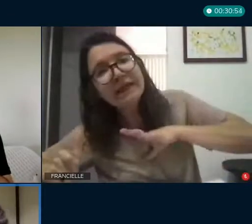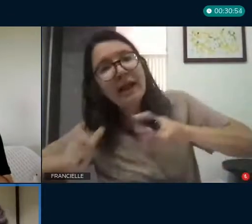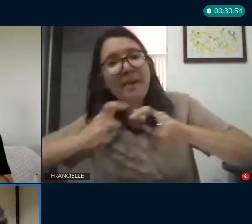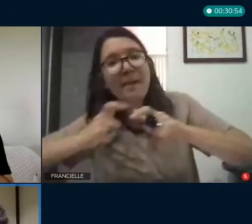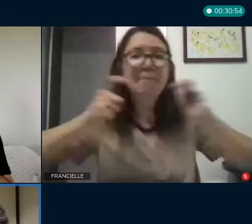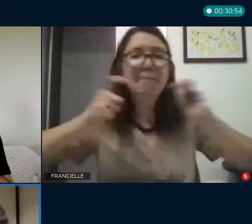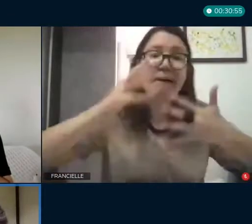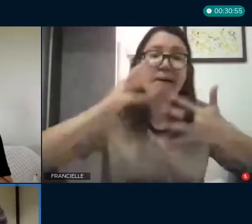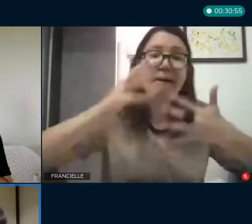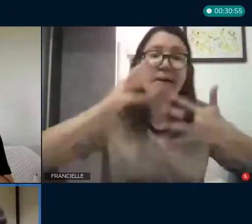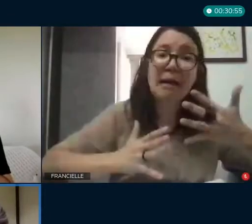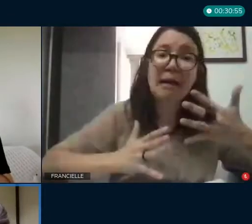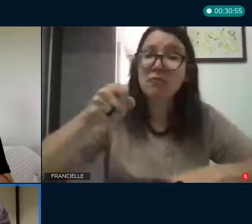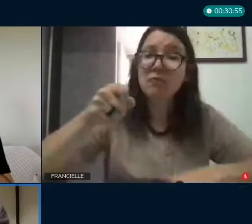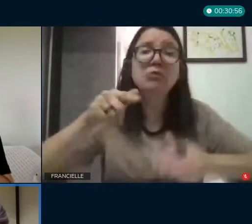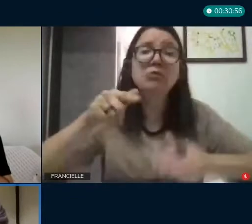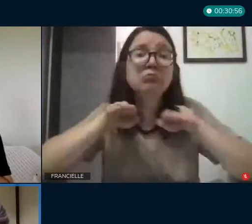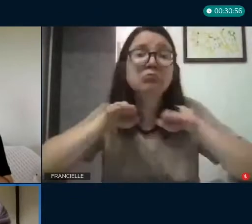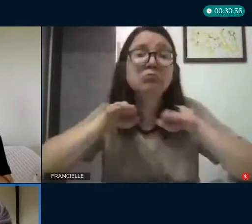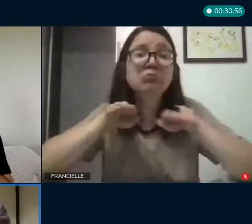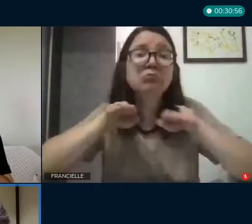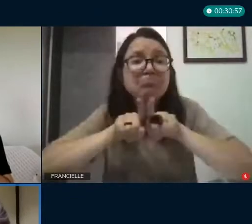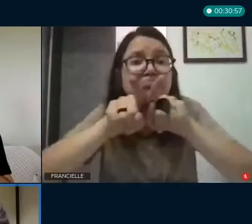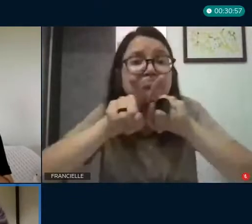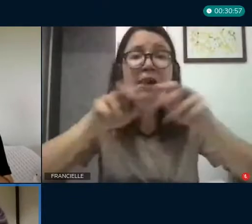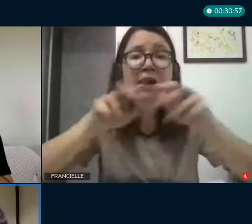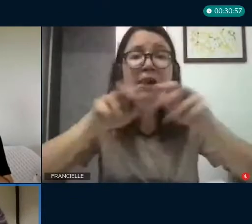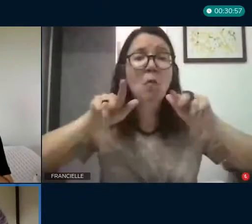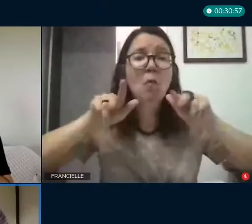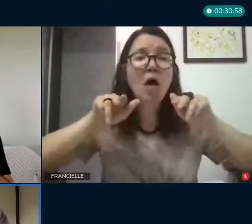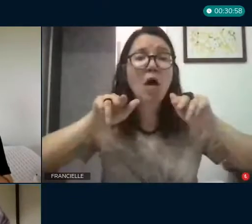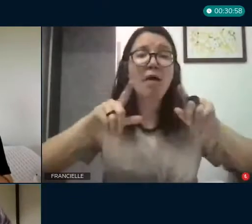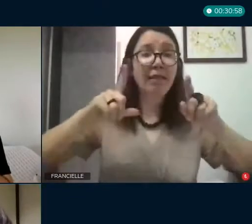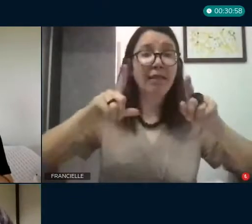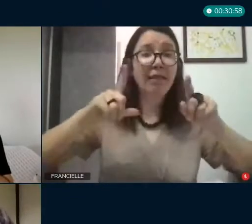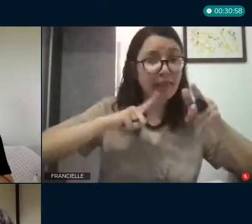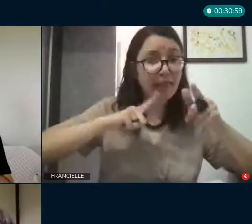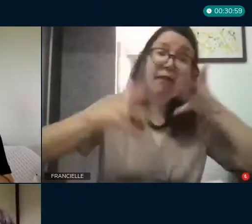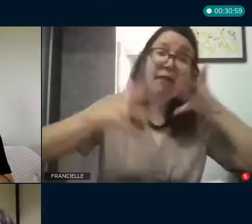produzidas na nossa L1, né?